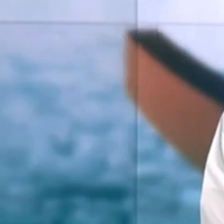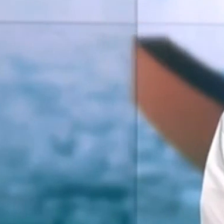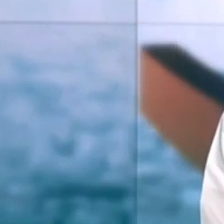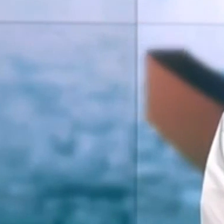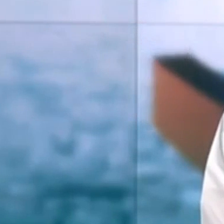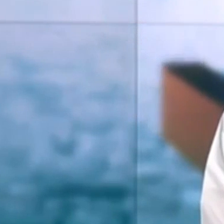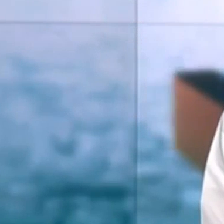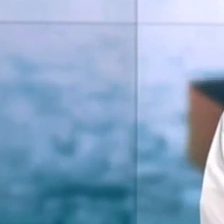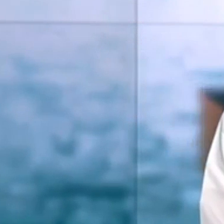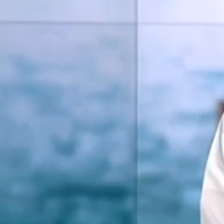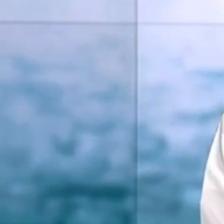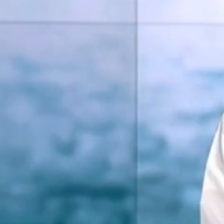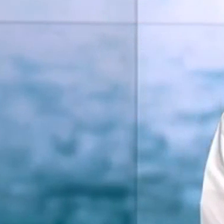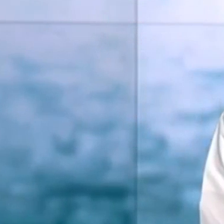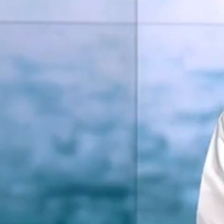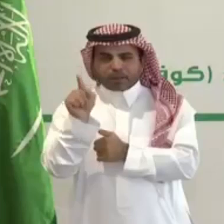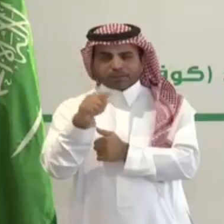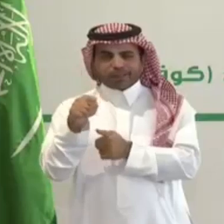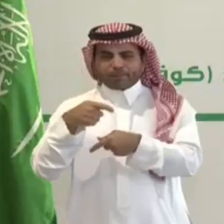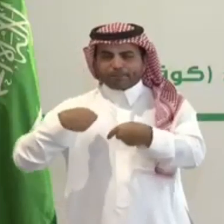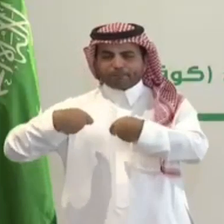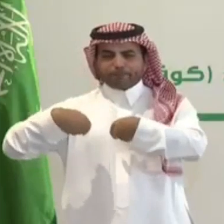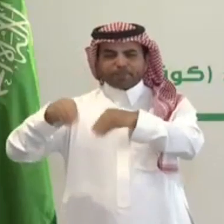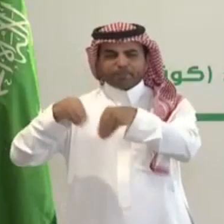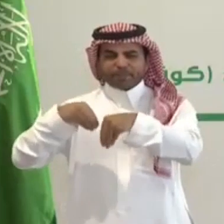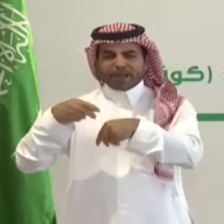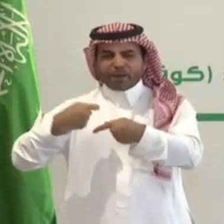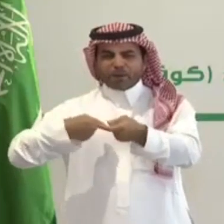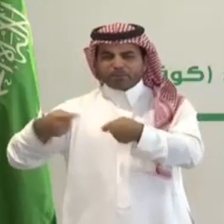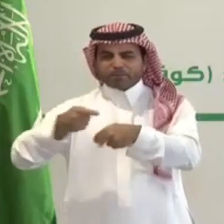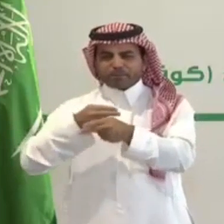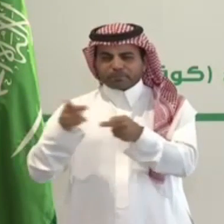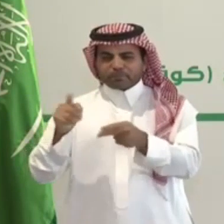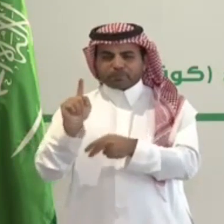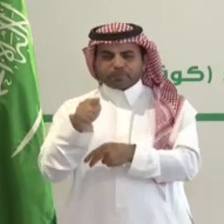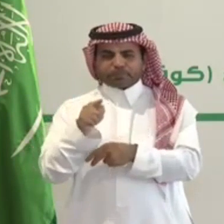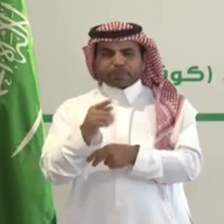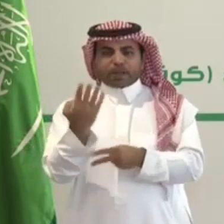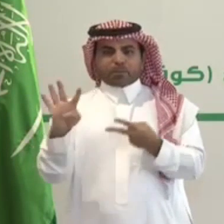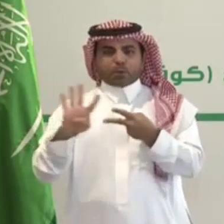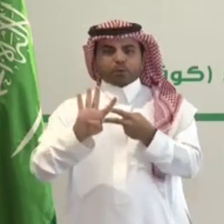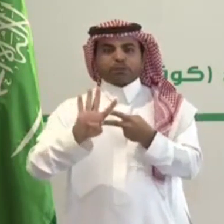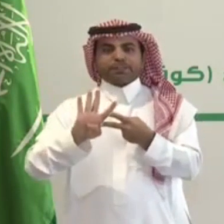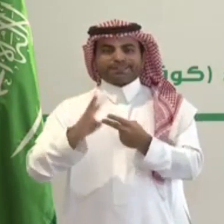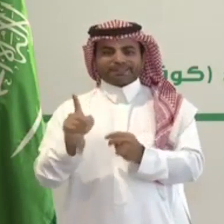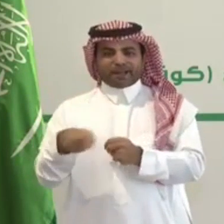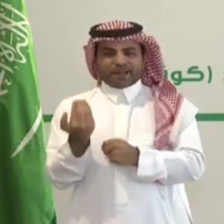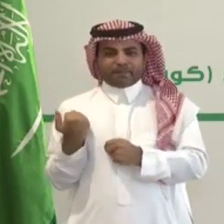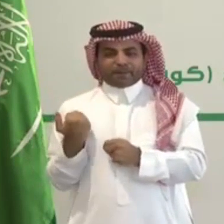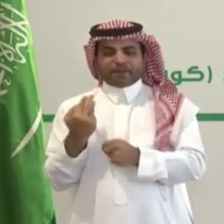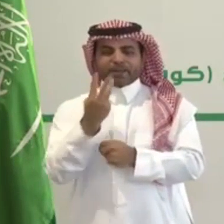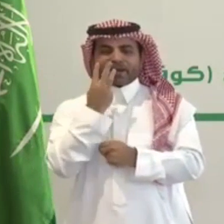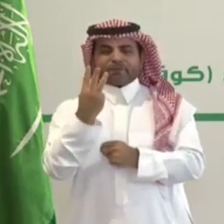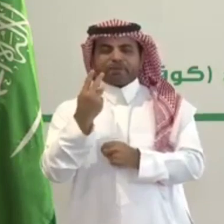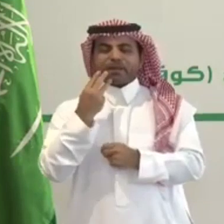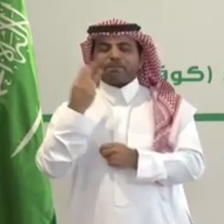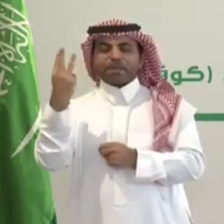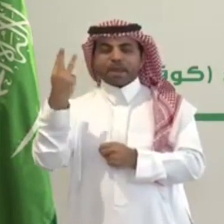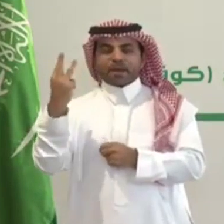رفع الأسعار المفتعل. خلال ال 24 ساعة كان هناك 3300 بلاغ من